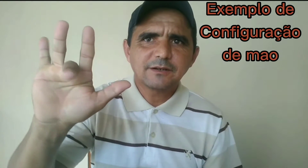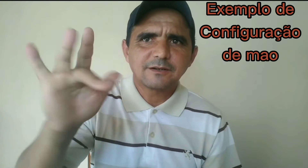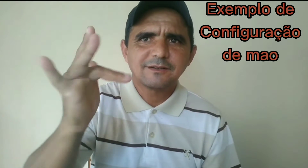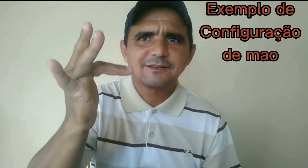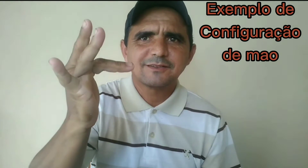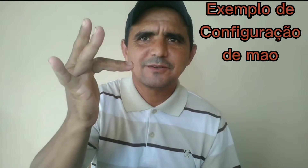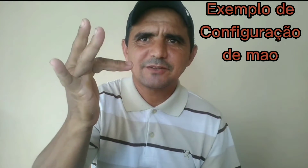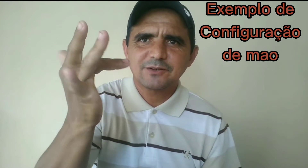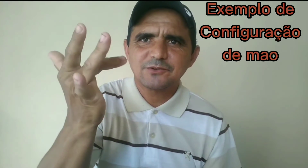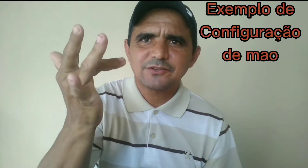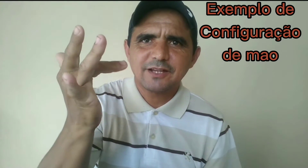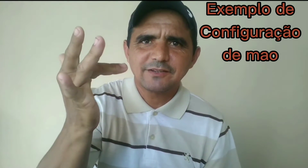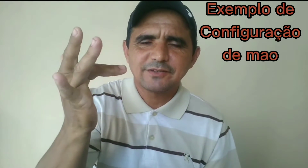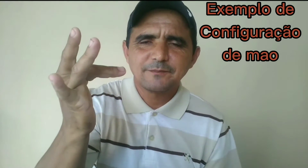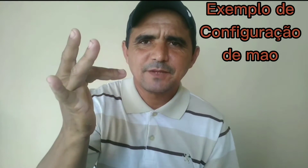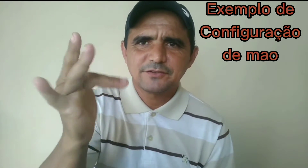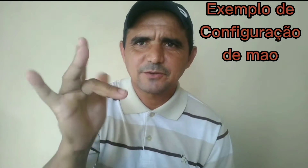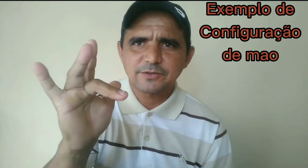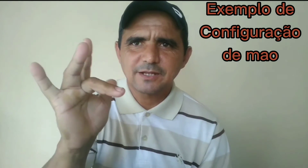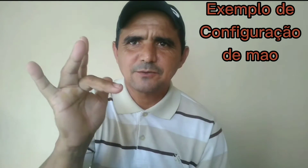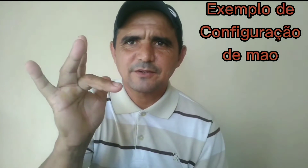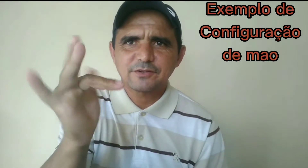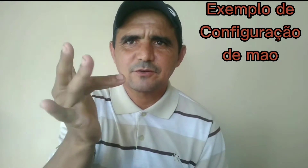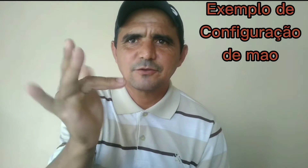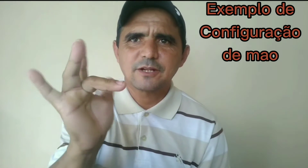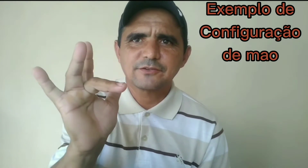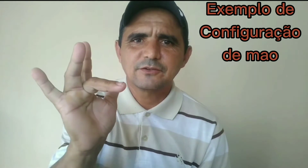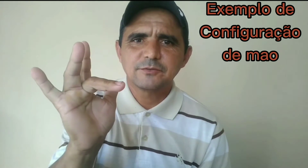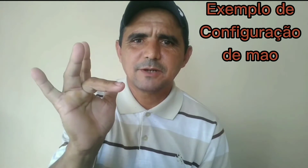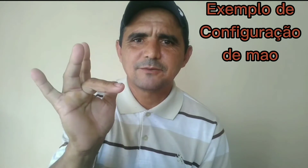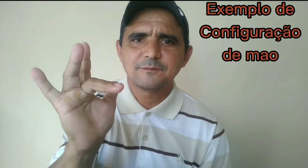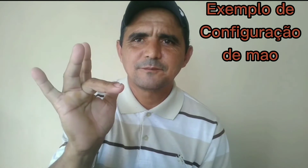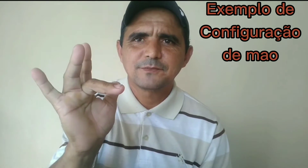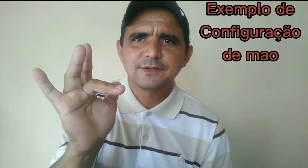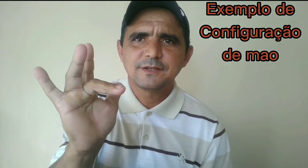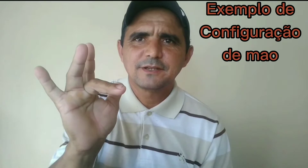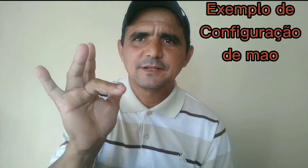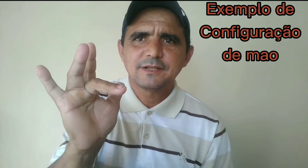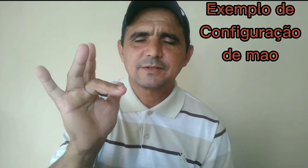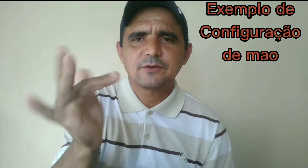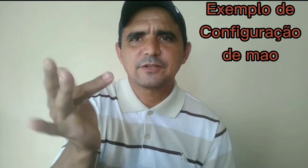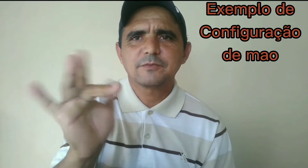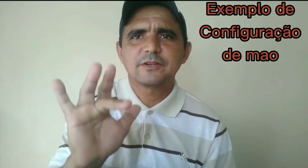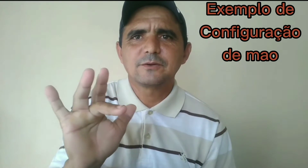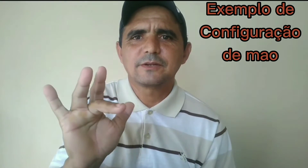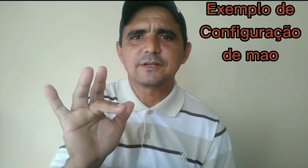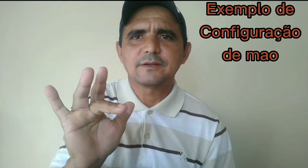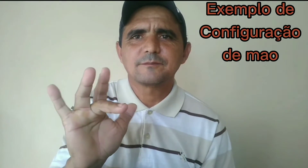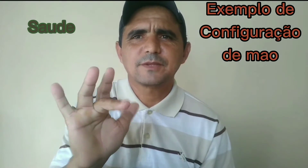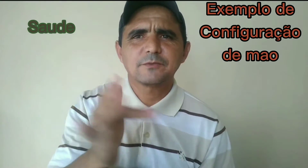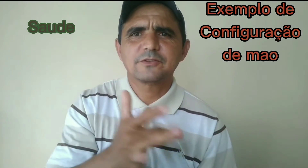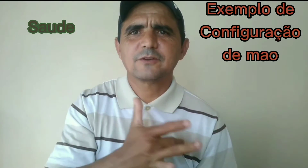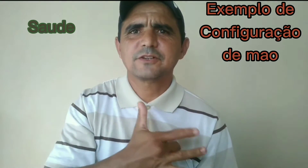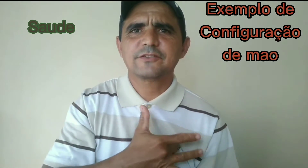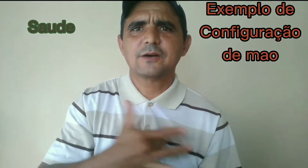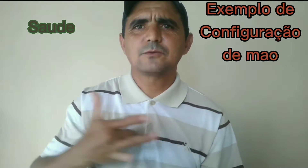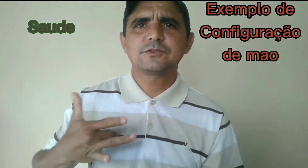ó. Conhece alguns sinais executados com essa configuração de mão? Então nós temos aí o que? Tem um sinal de saúde,